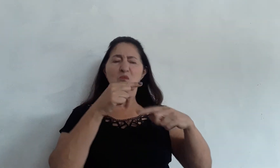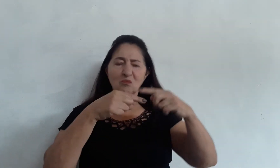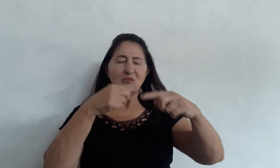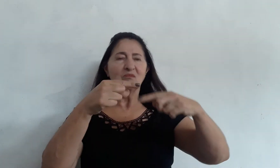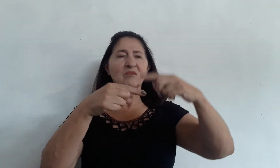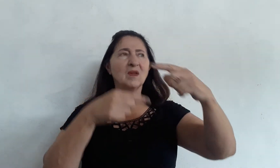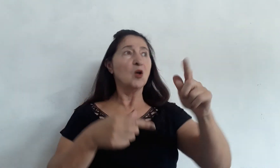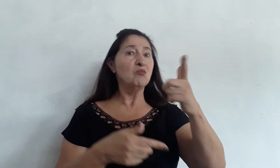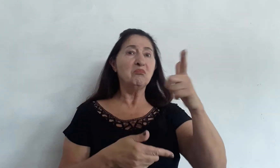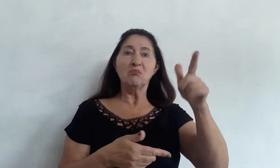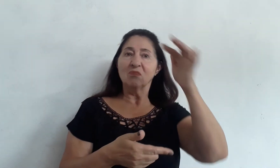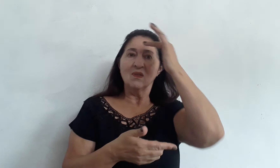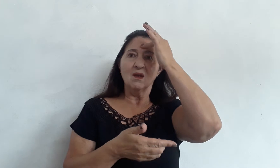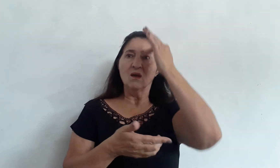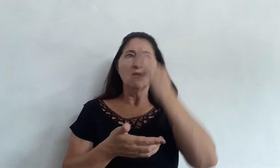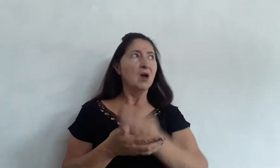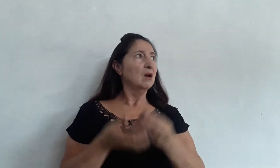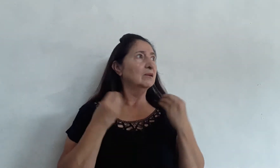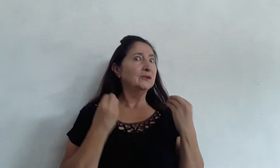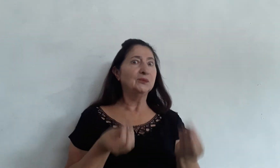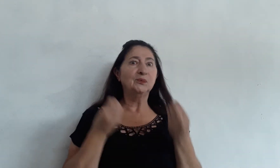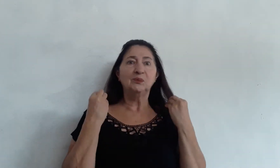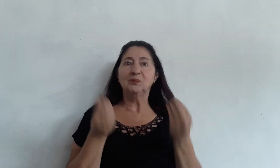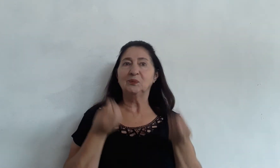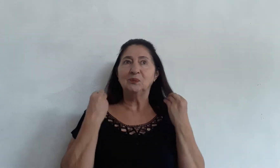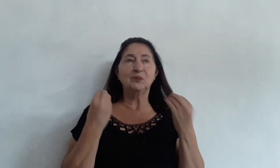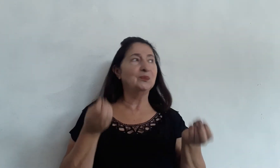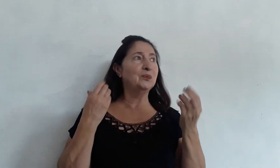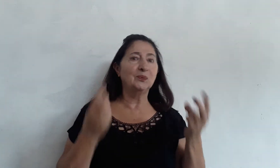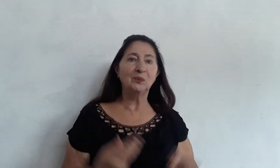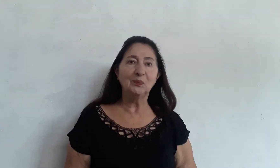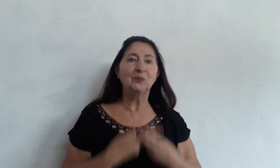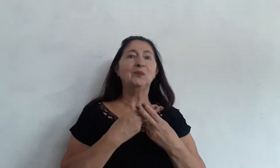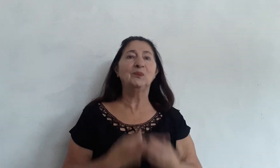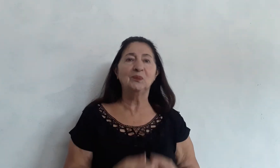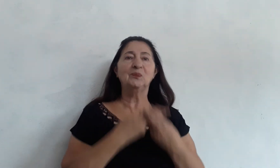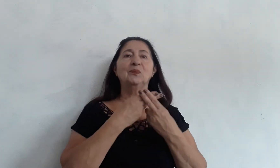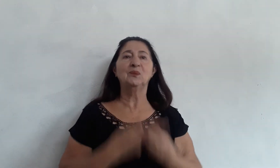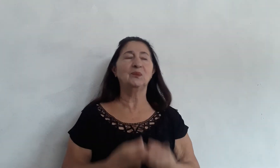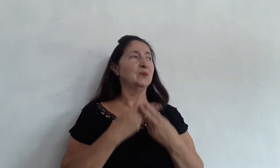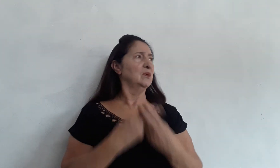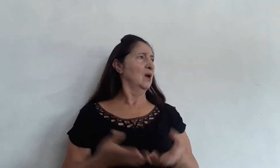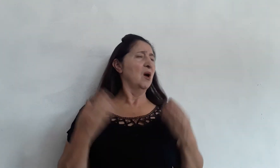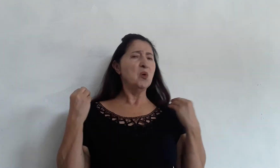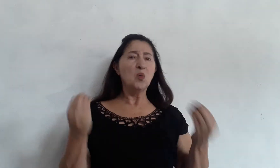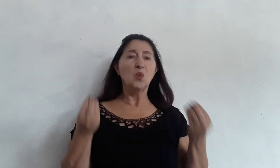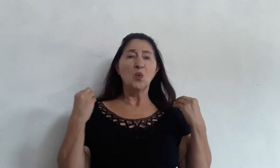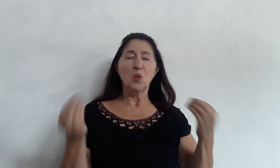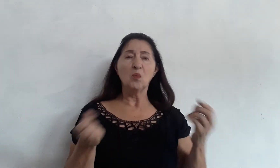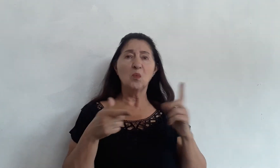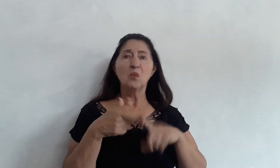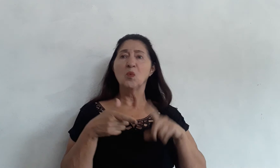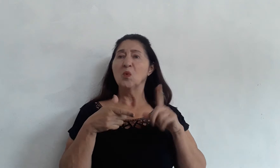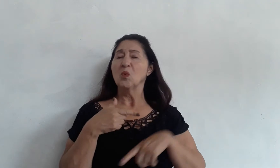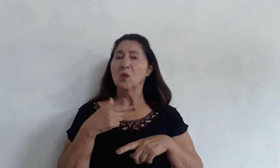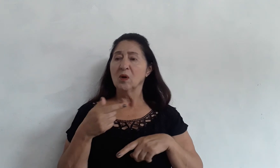aturarei vocês? Porque Jesus agora deixou o seu poder na mão dos seus